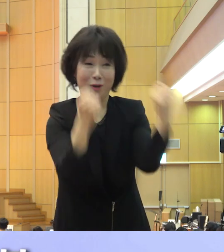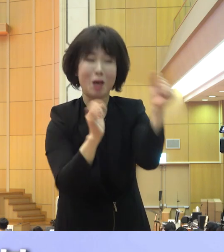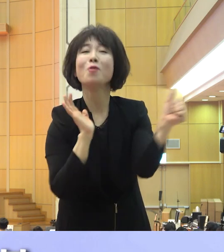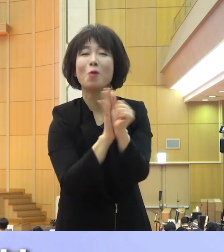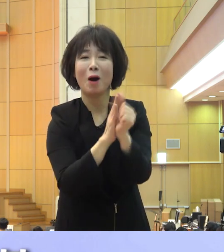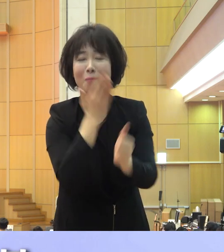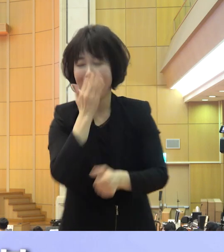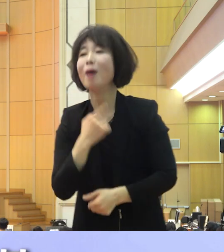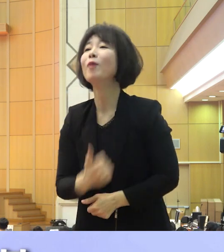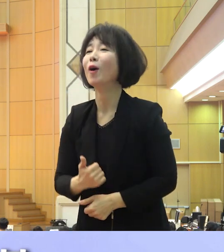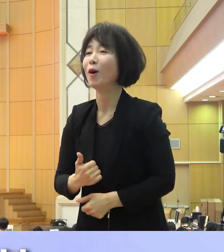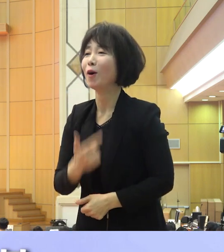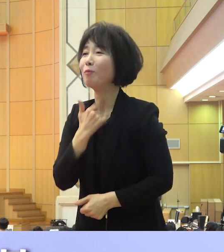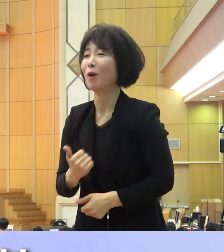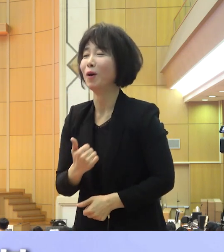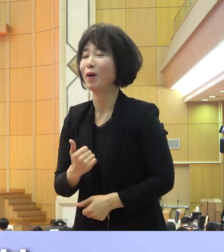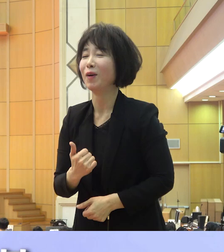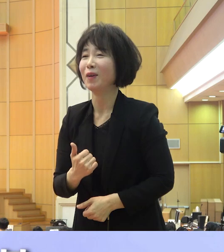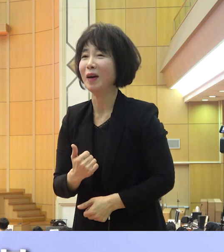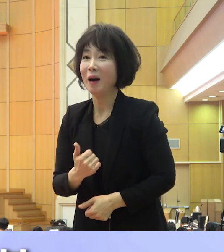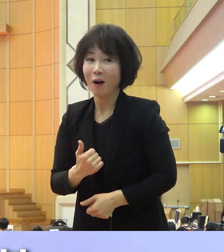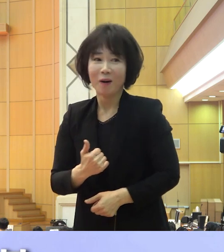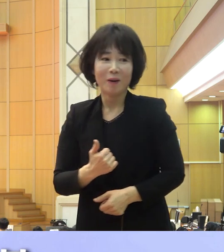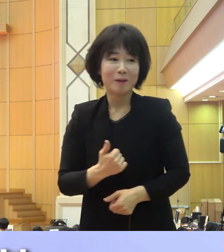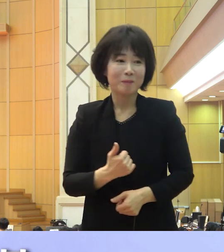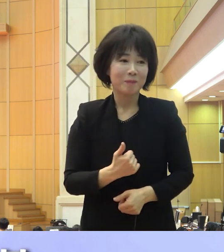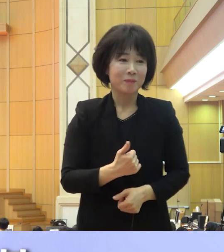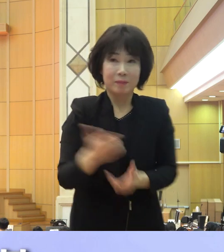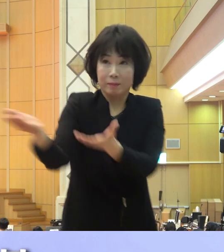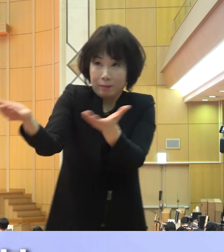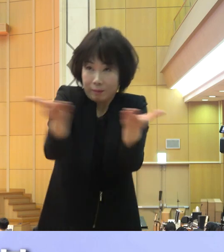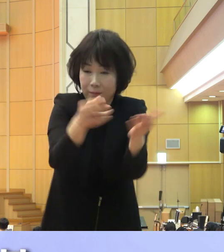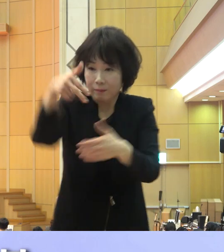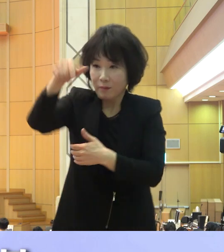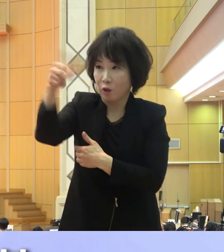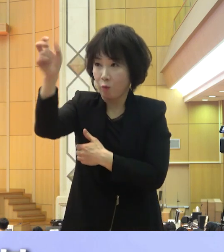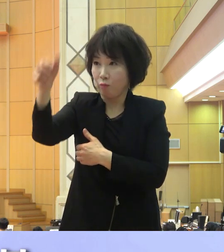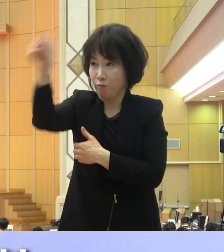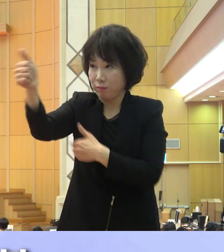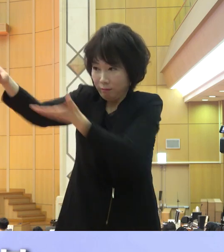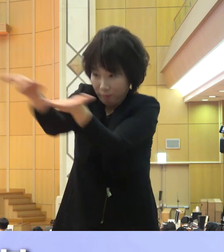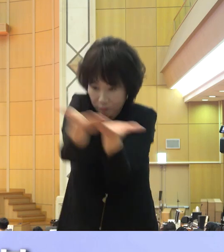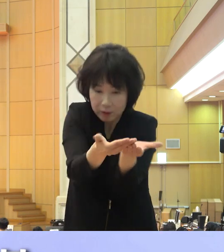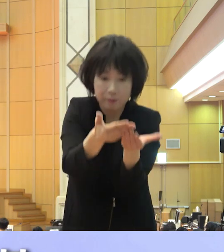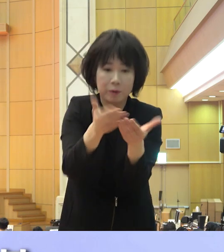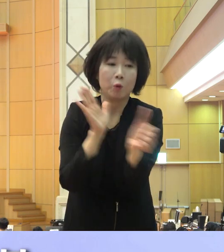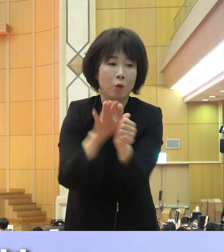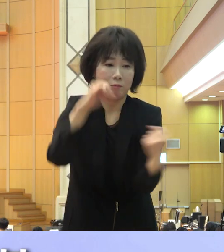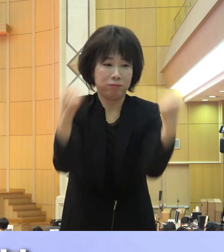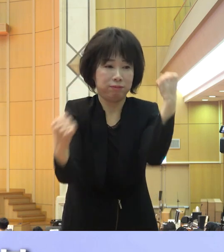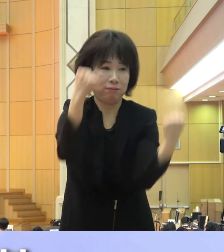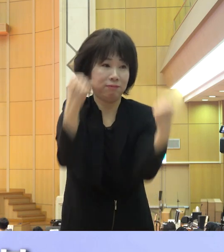임원들 뭐가 있었는데 거기에 딱 전무차를 몰고 딱 가서 이렇게 하고 전무님 이렇게 했더니